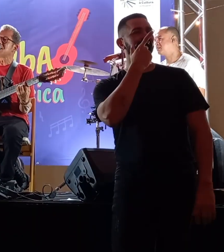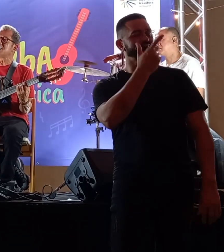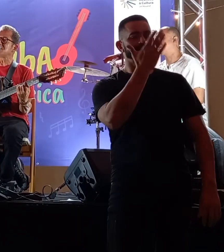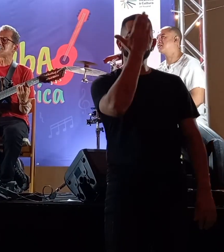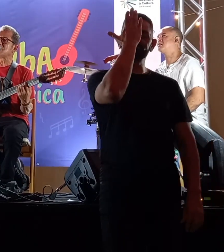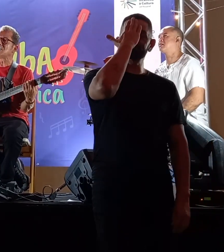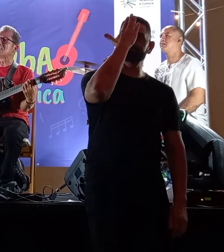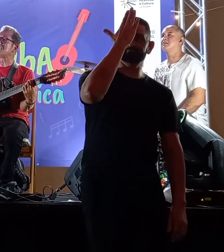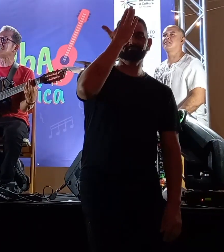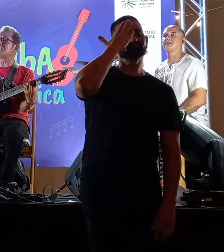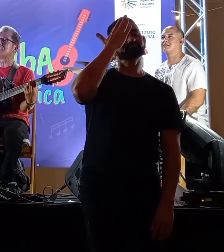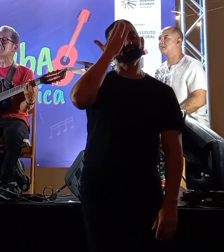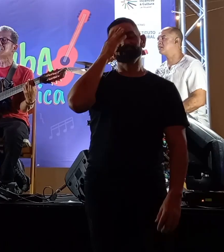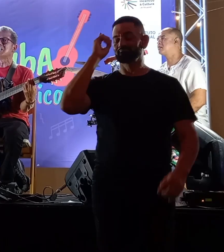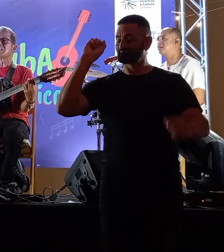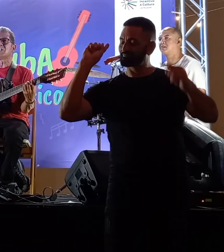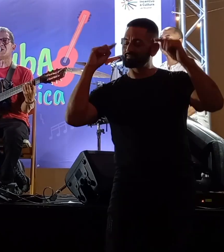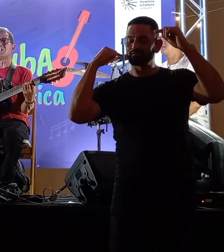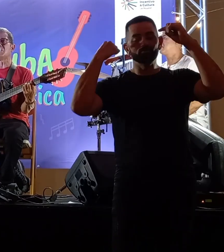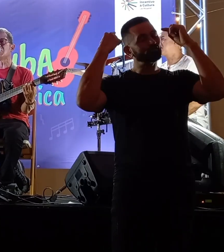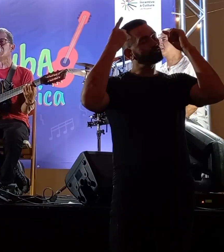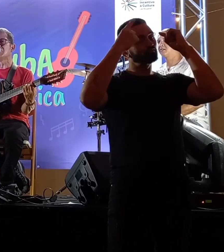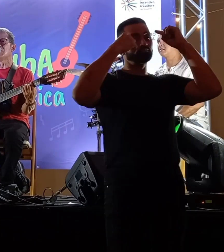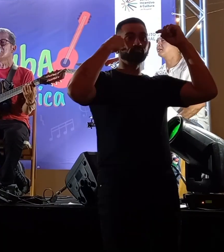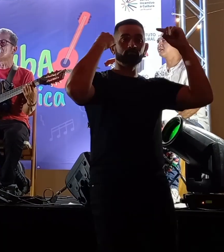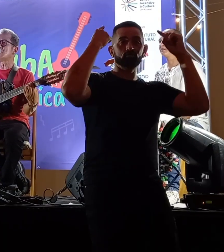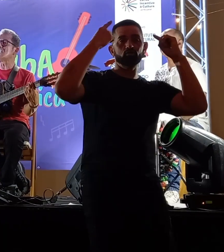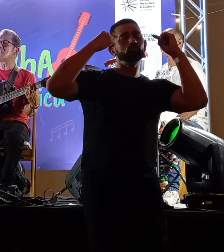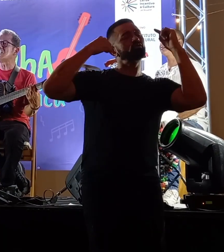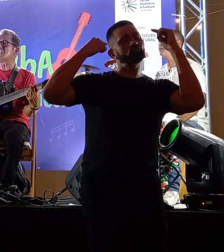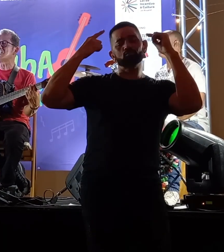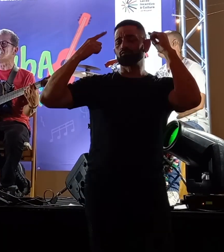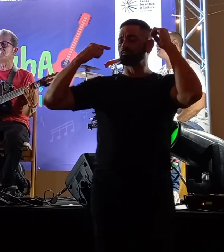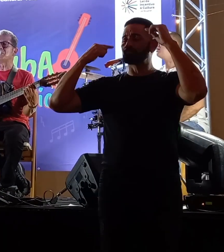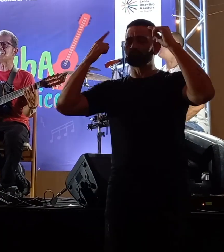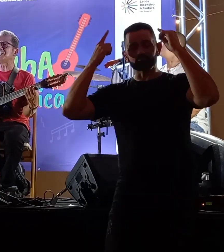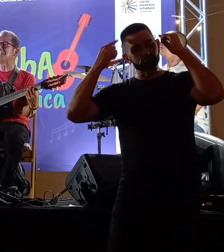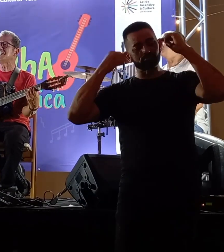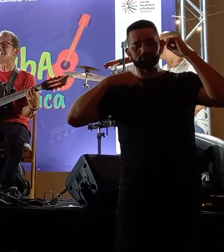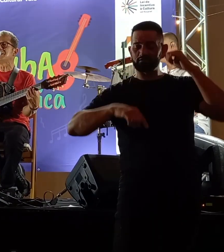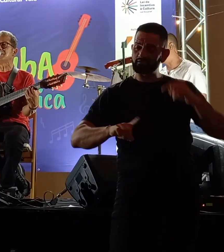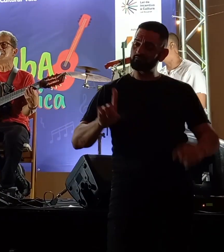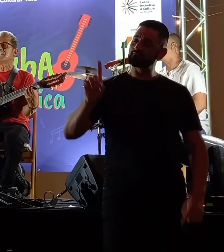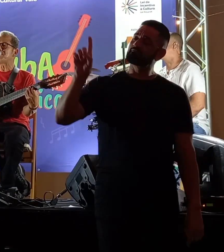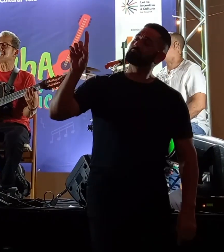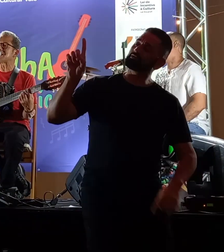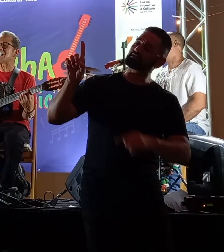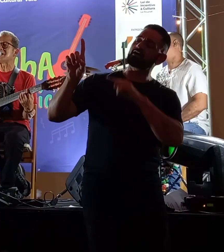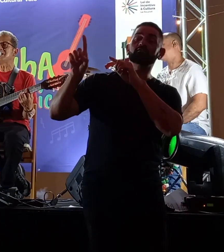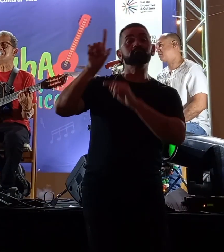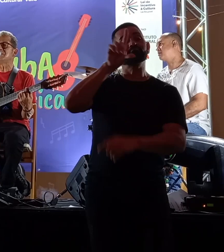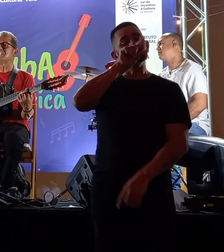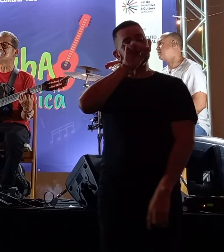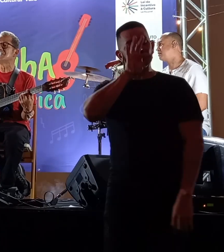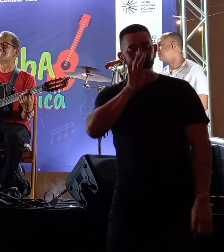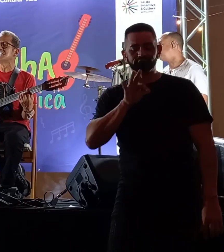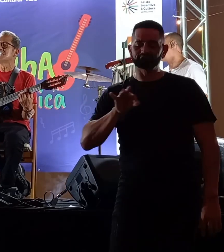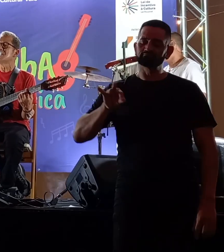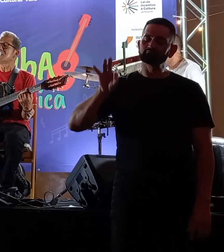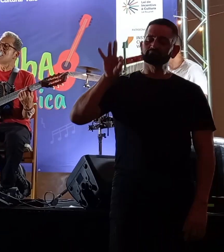saber que sou louco, louco, louco por ti.